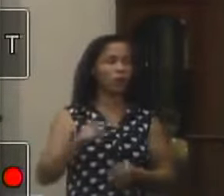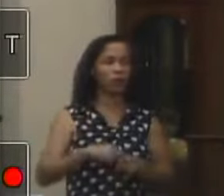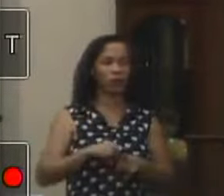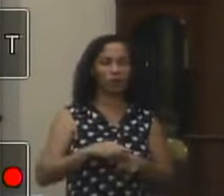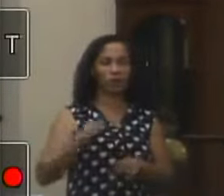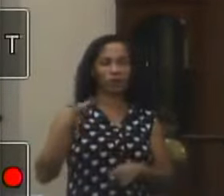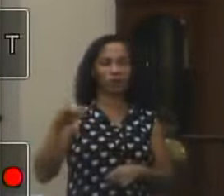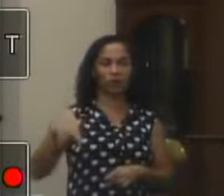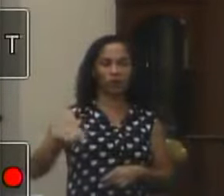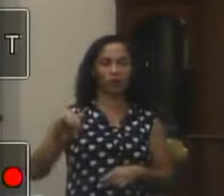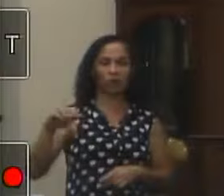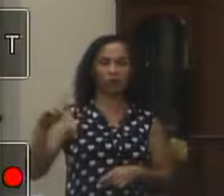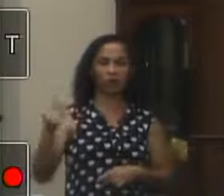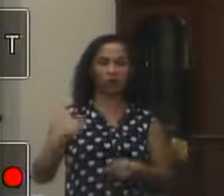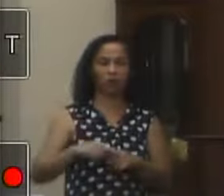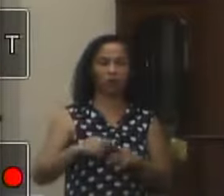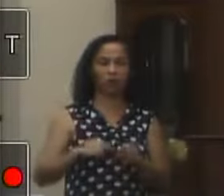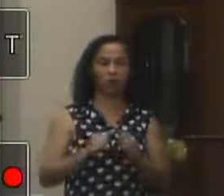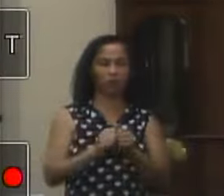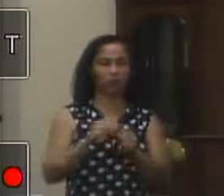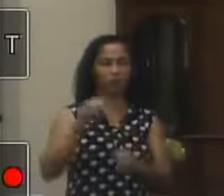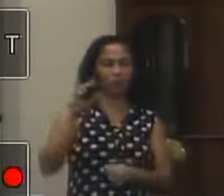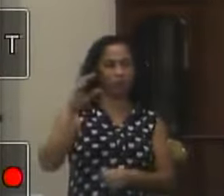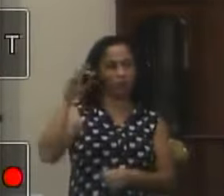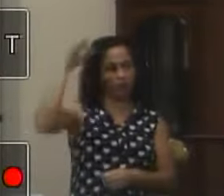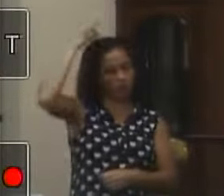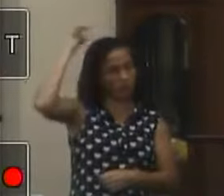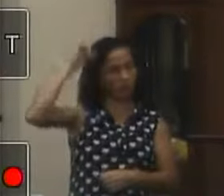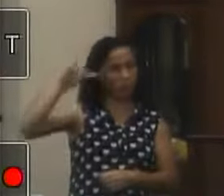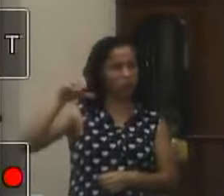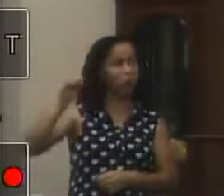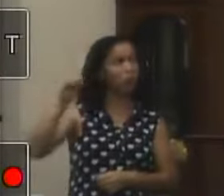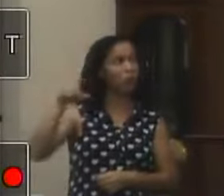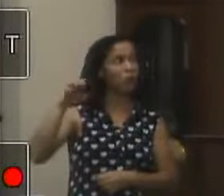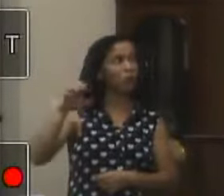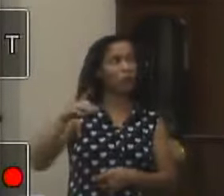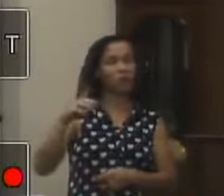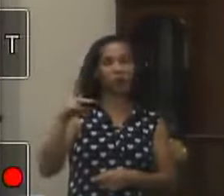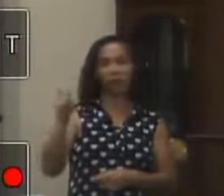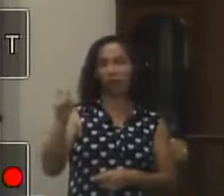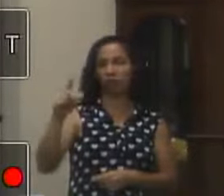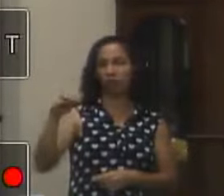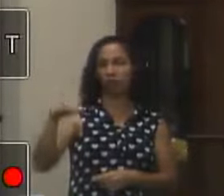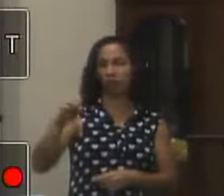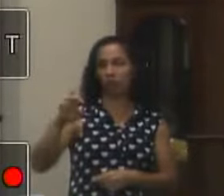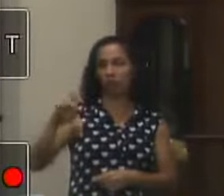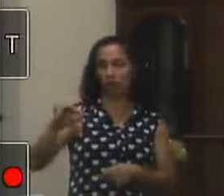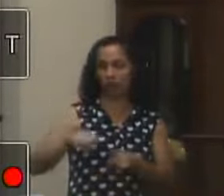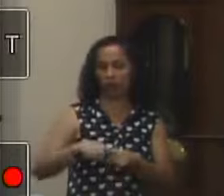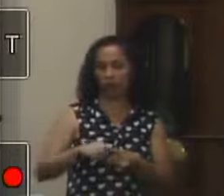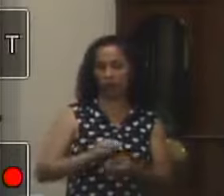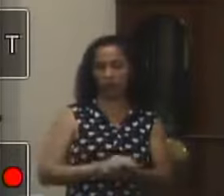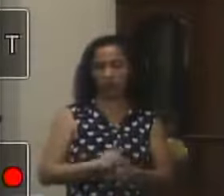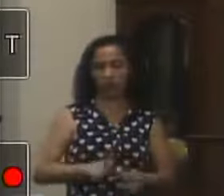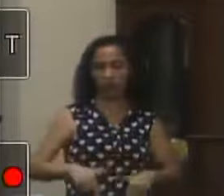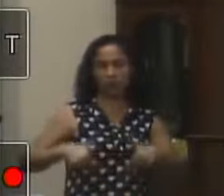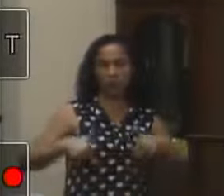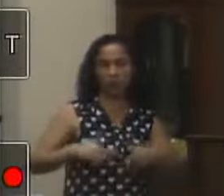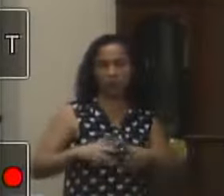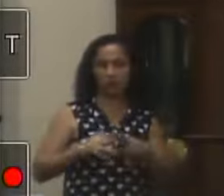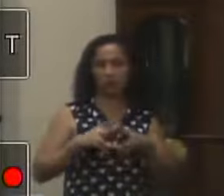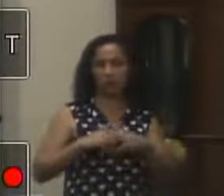das Palmeiras, e ver que o trabalho está sendo desenvolvido, mostra que a gente briga, a gente corre atrás. E foi o que eu falei com o